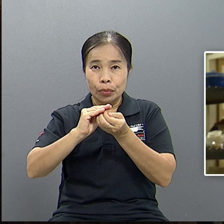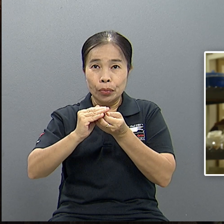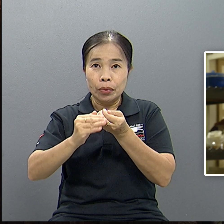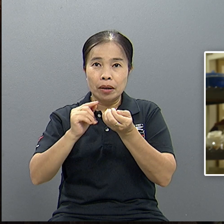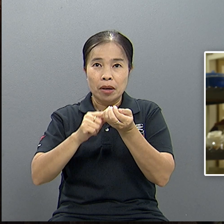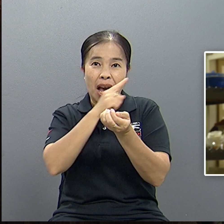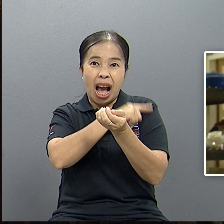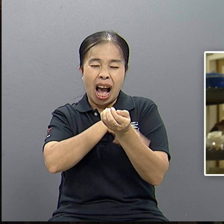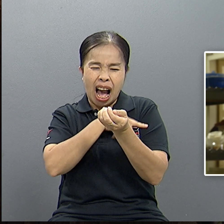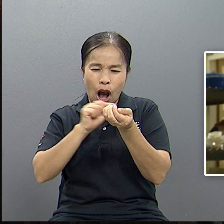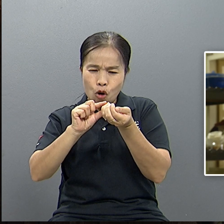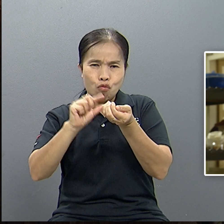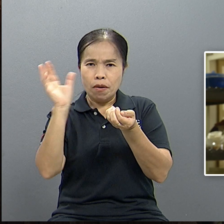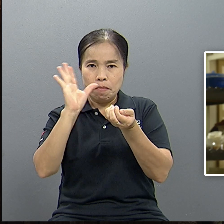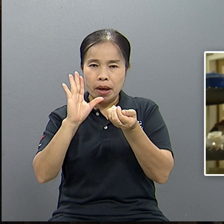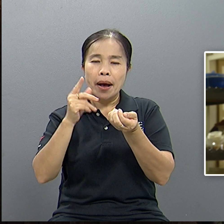มานะคะ